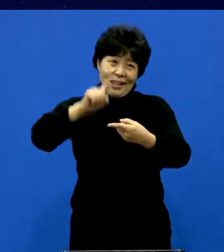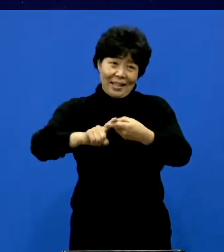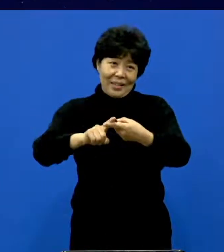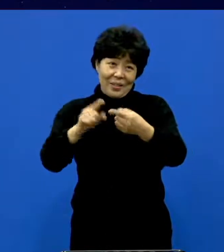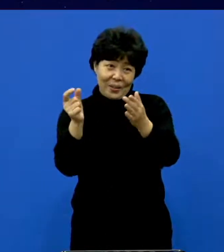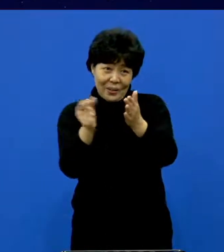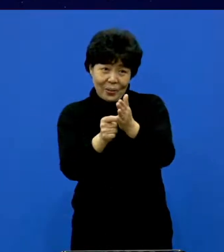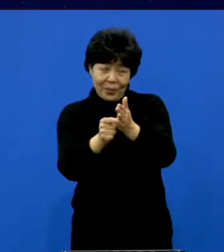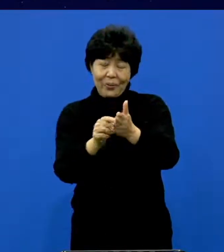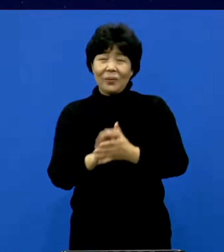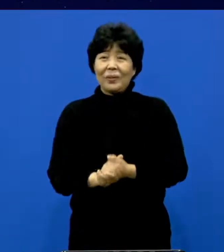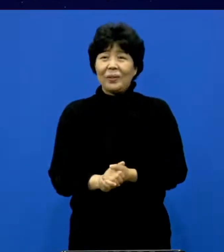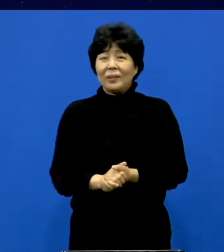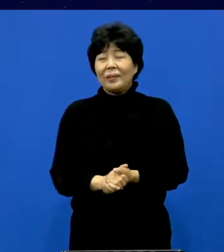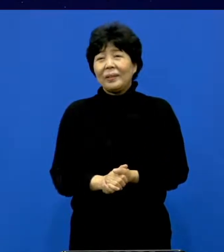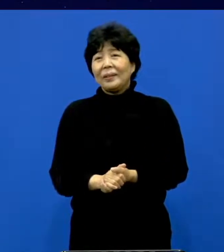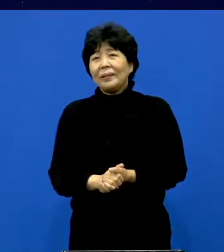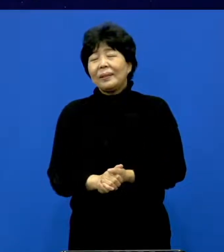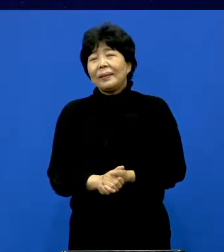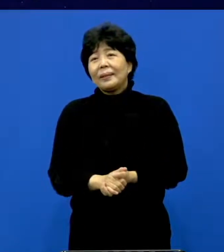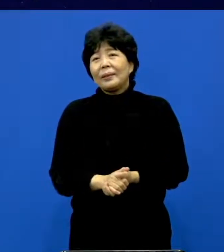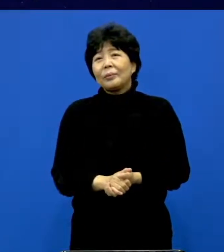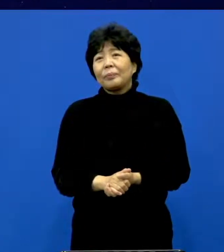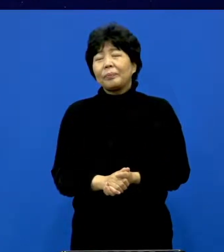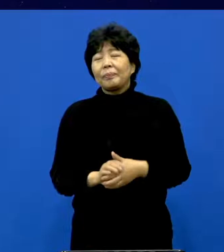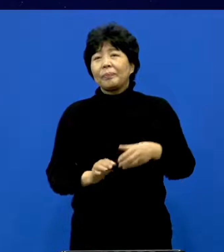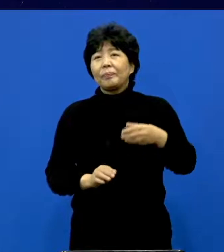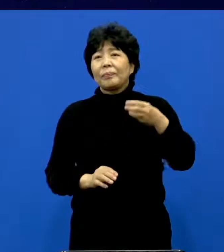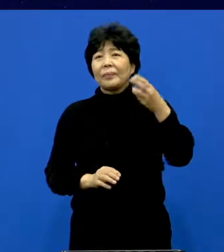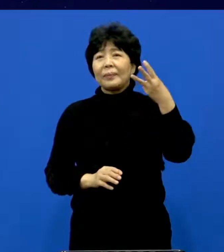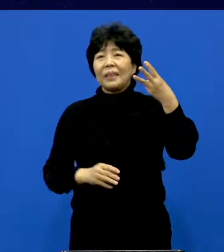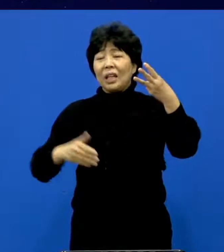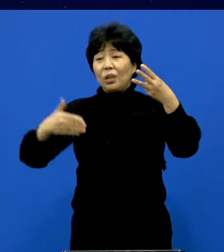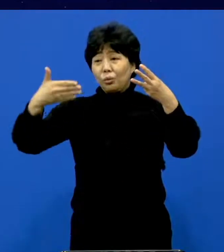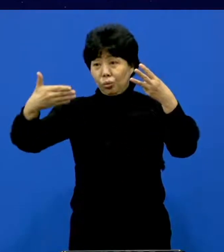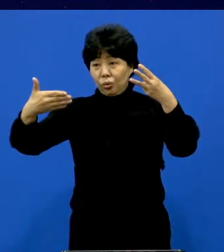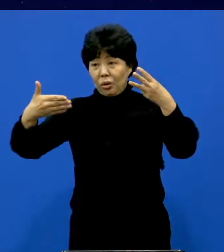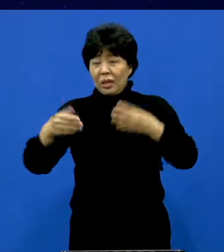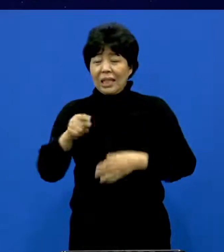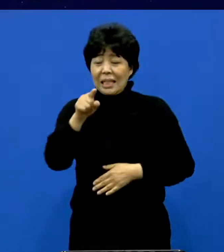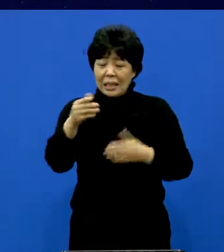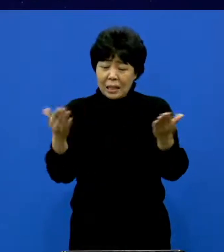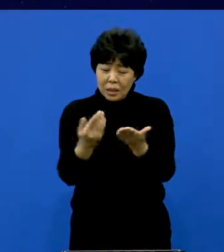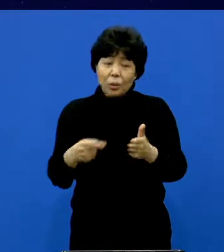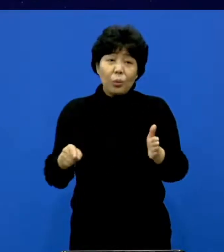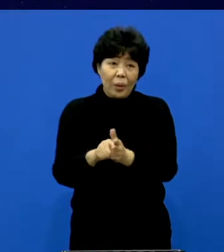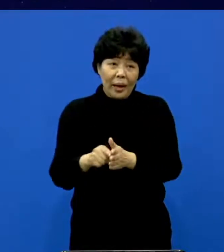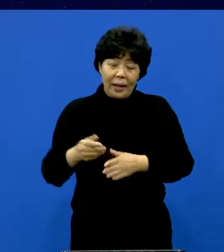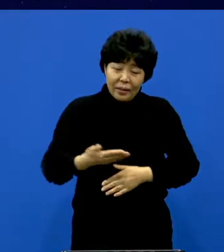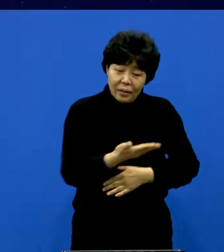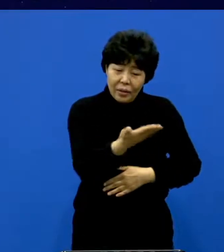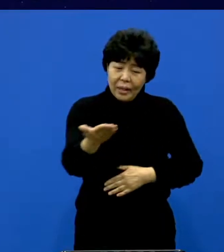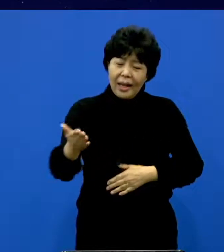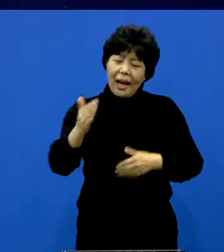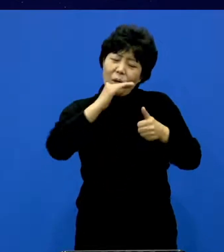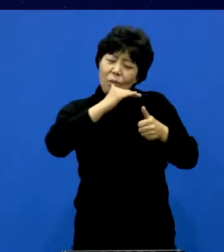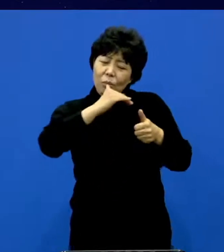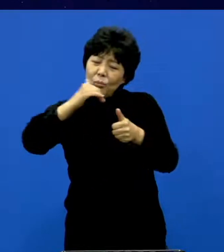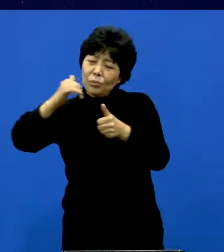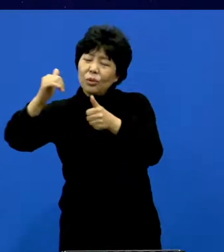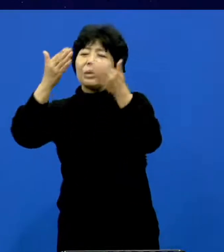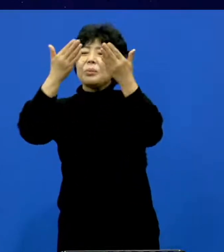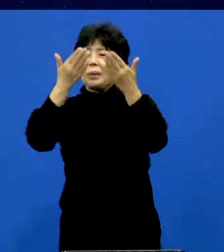가지를 잘 하면 9절 하반절에 보니까 이를 위하여 너희가 부르심을 받았다. 이는 복을 이어받게